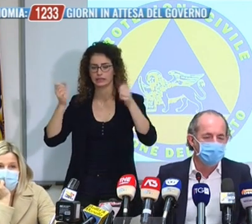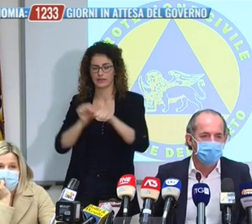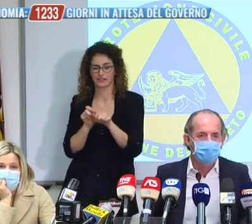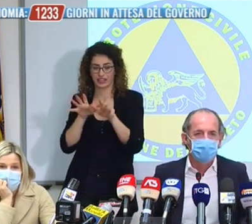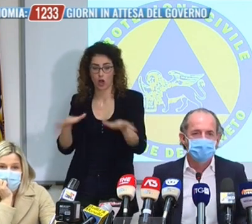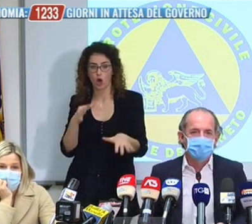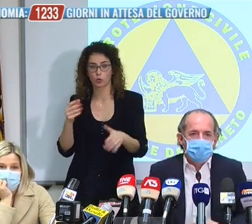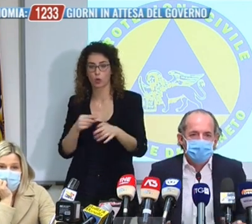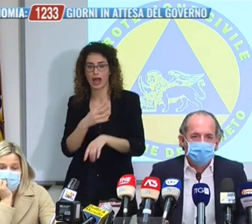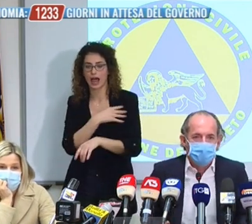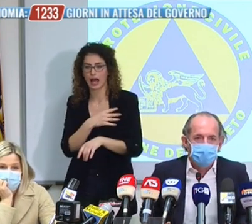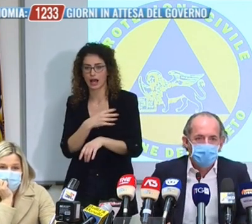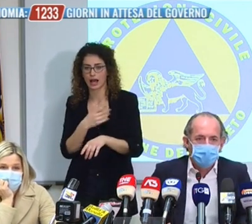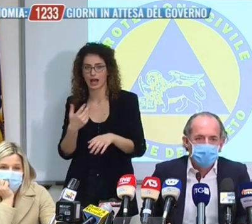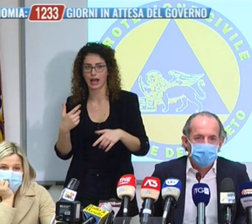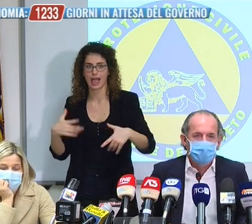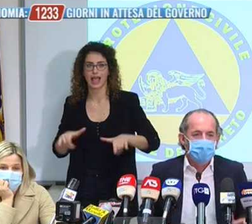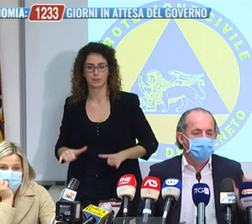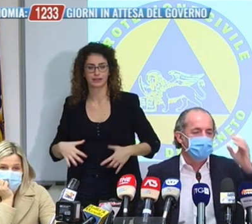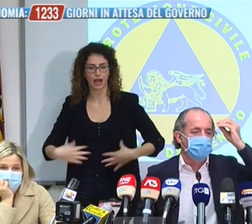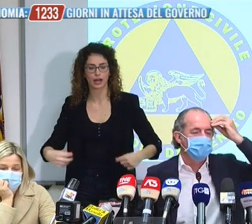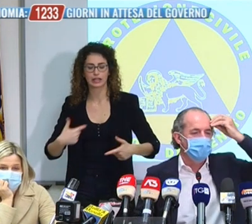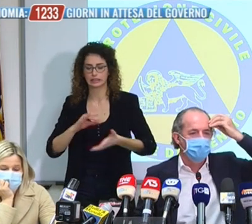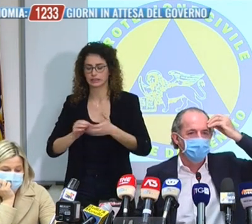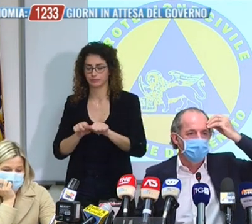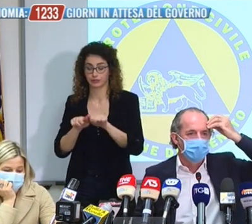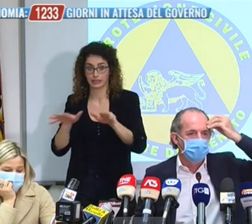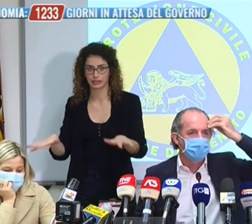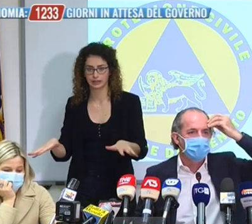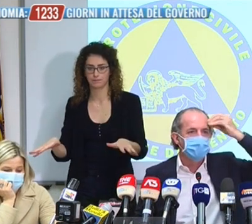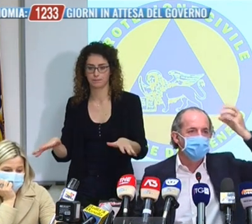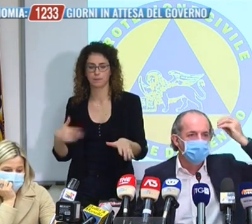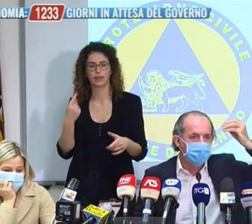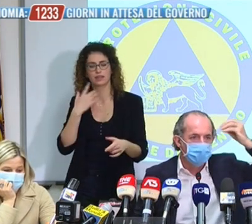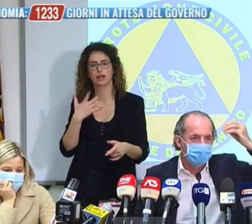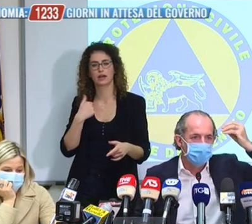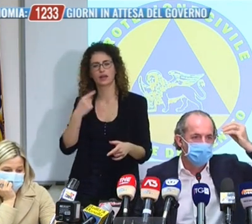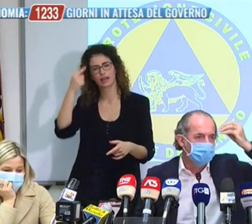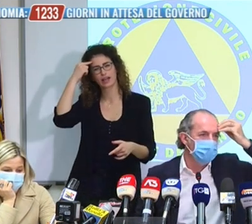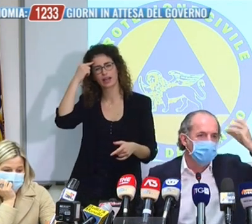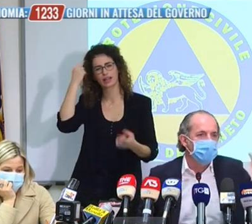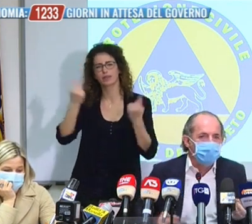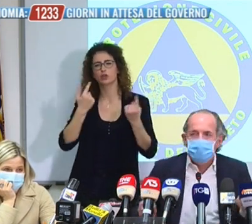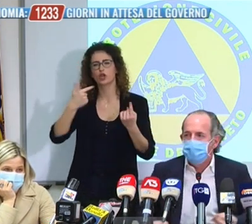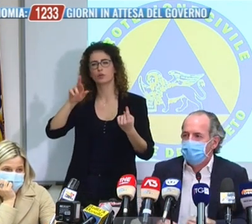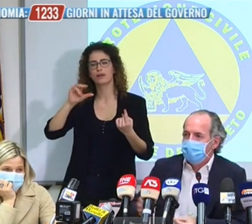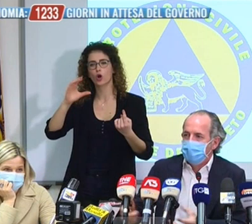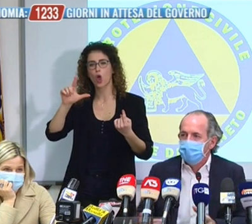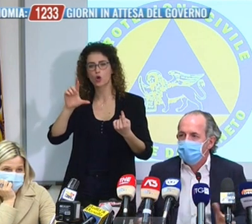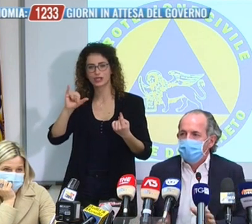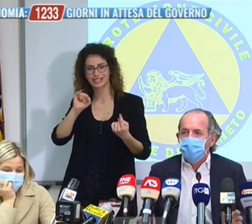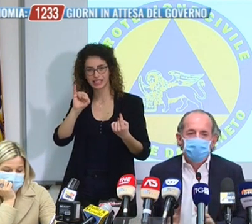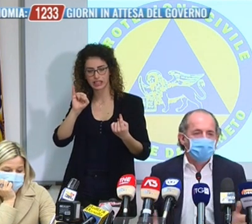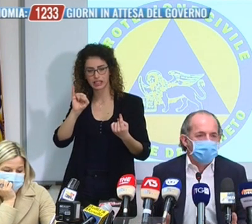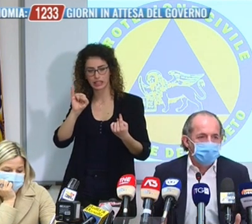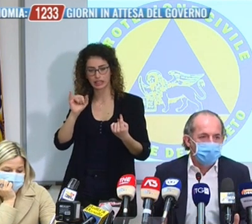elementare, dove qualsiasi piano di sanità pubblica, immaginate, sapete quando abbiamo avuto i casi di tubercolosi, cioè non è che puoi chiederti,